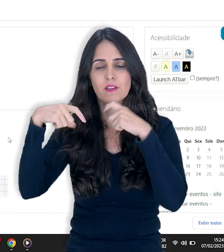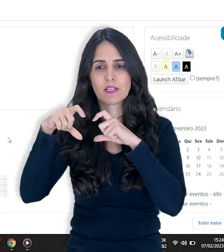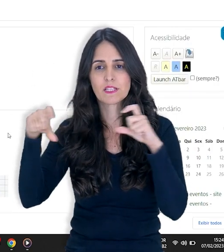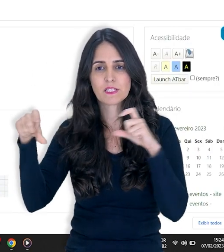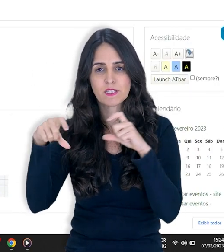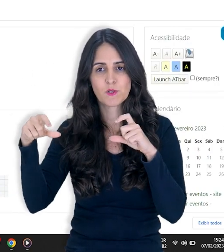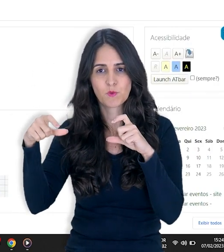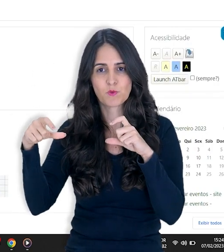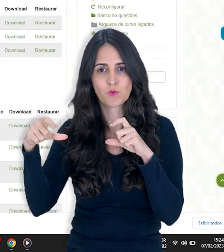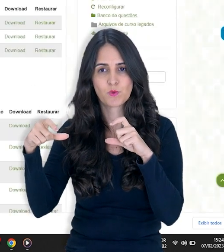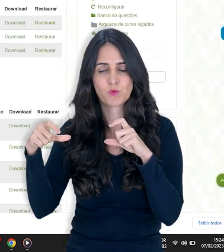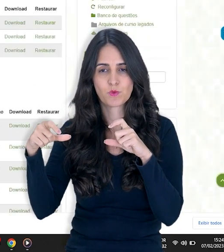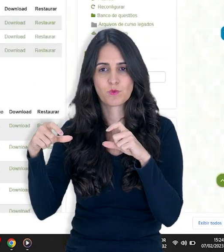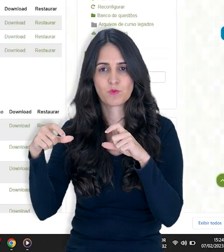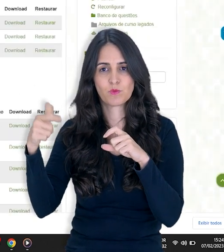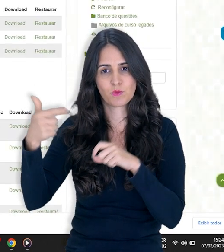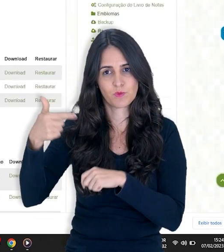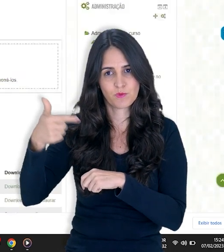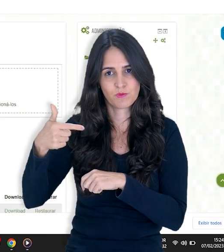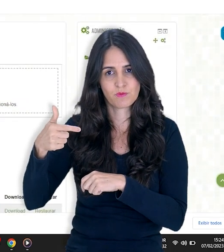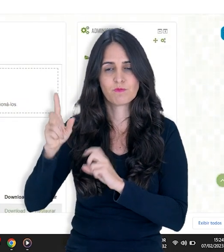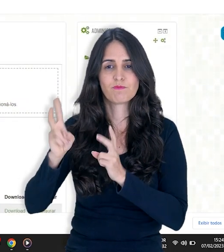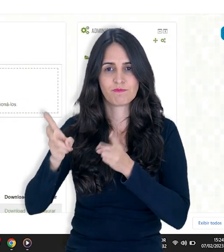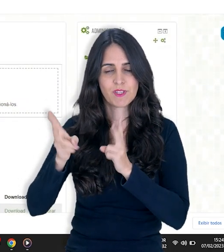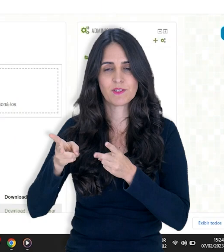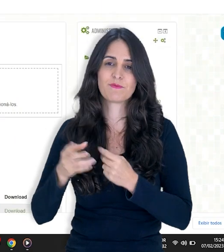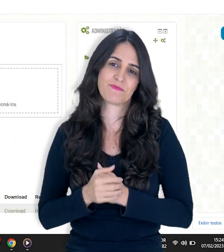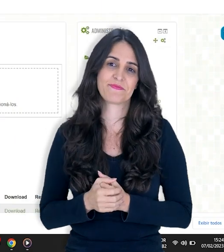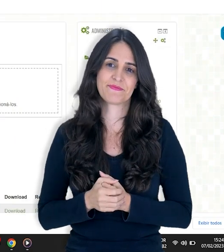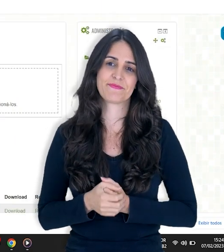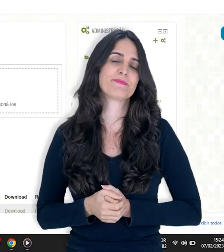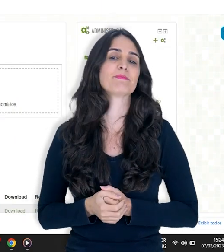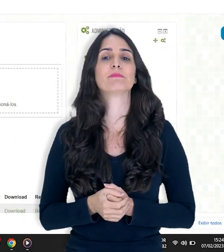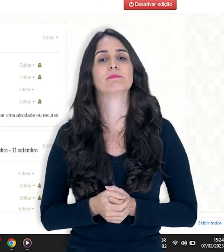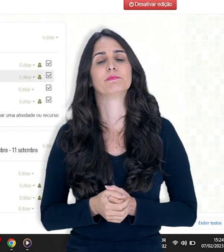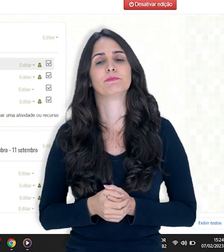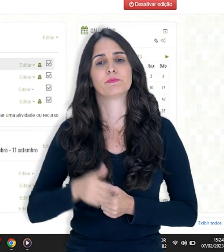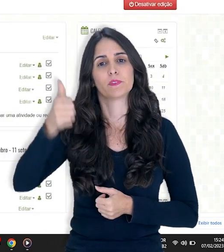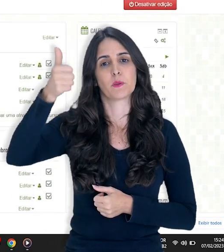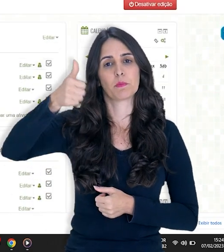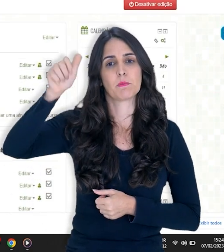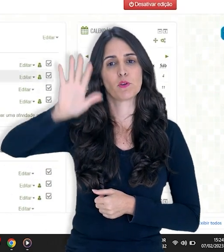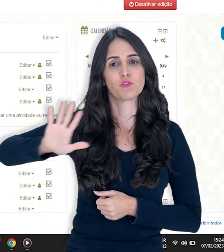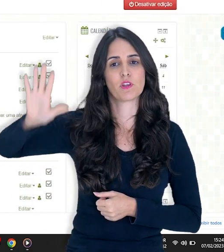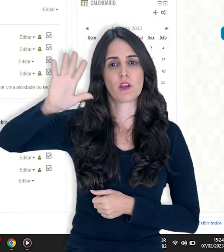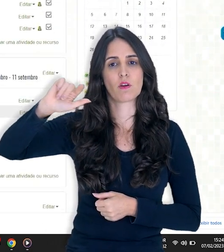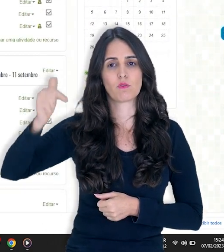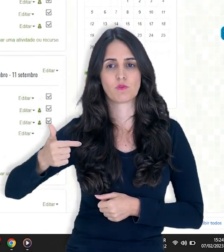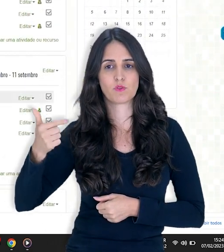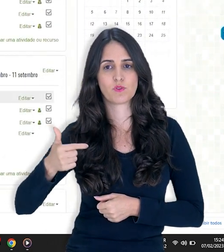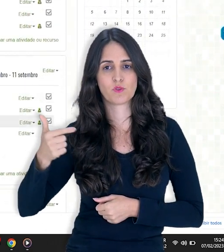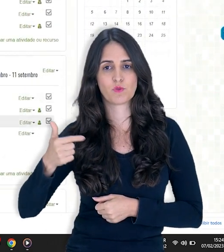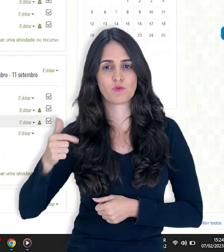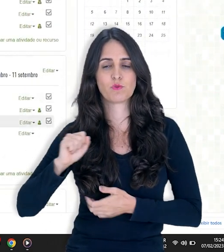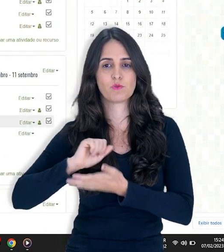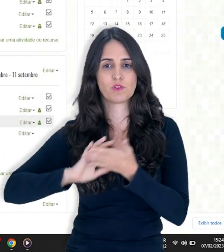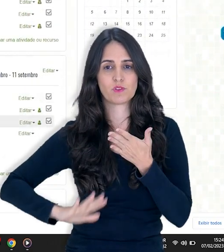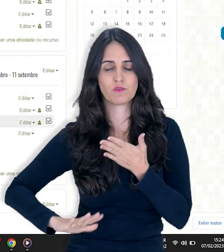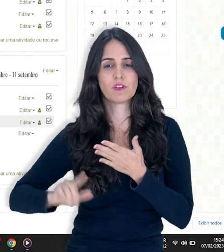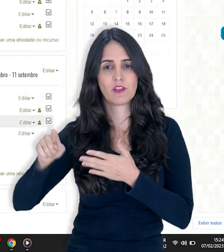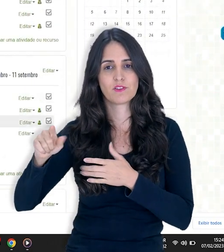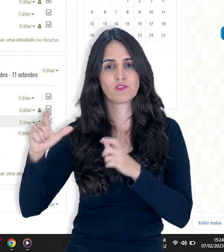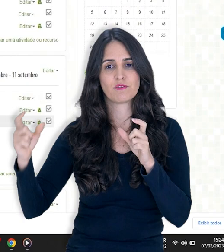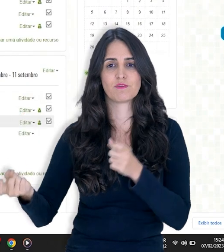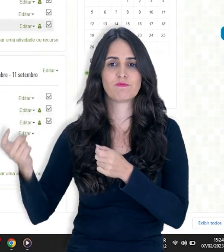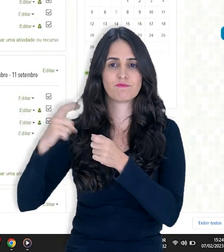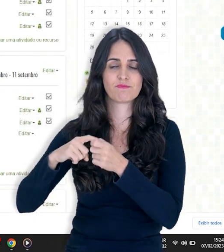né? Lá no outro. Olha, vamos ver aqui. Ele está no segundo tópico. Tem o primeiro, que é o geral, o segundo,